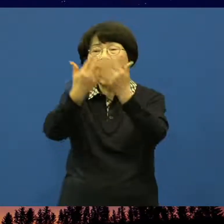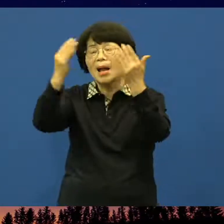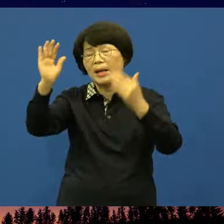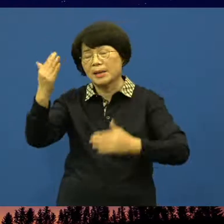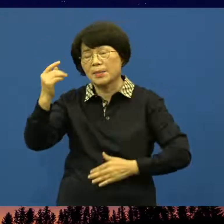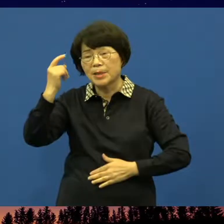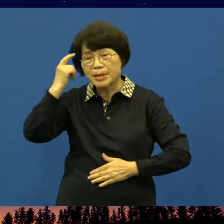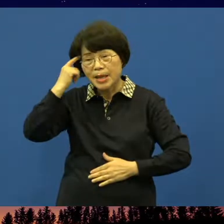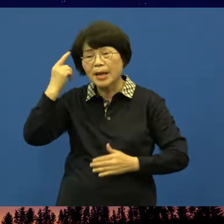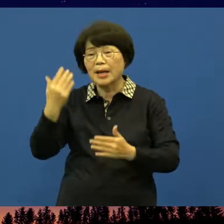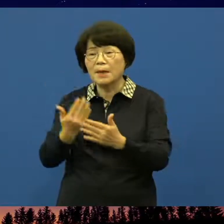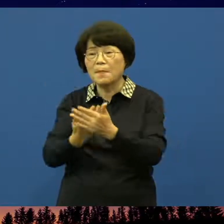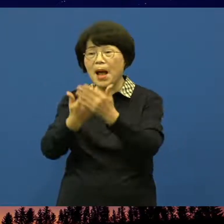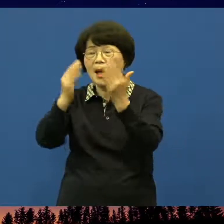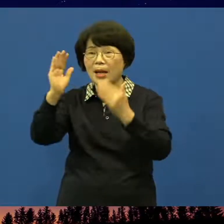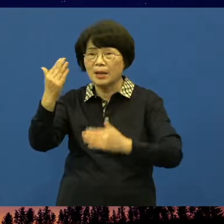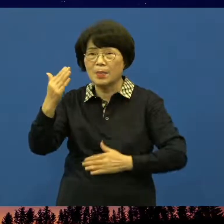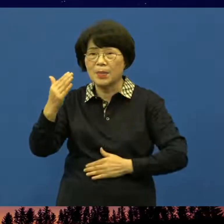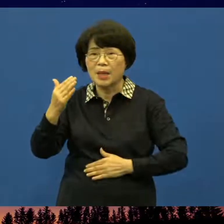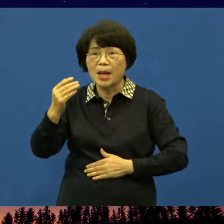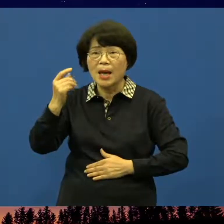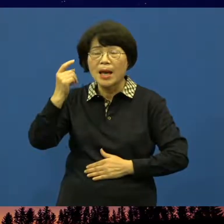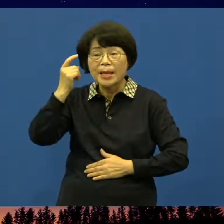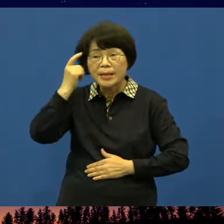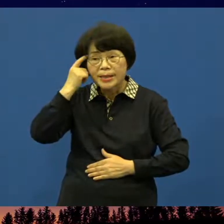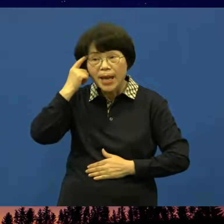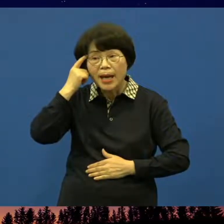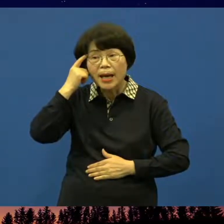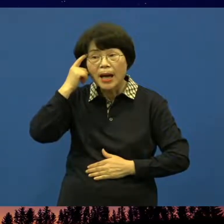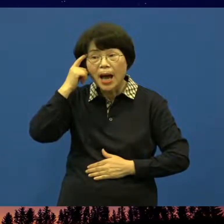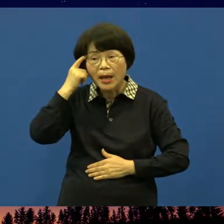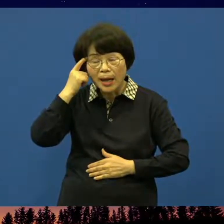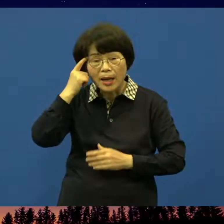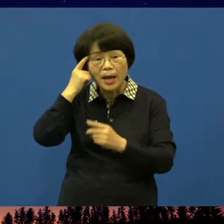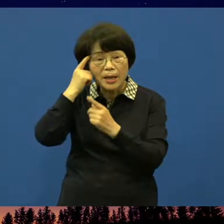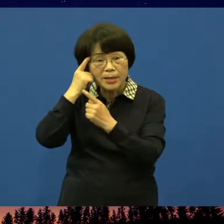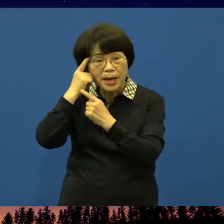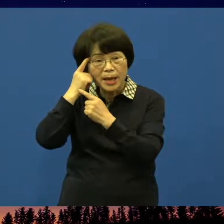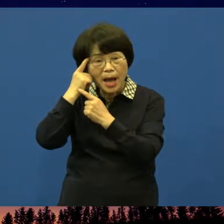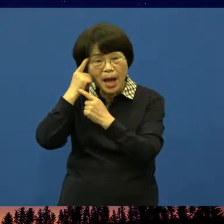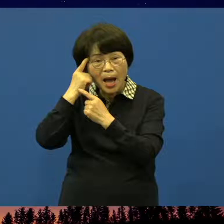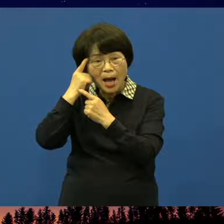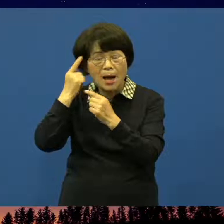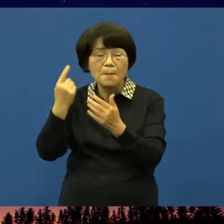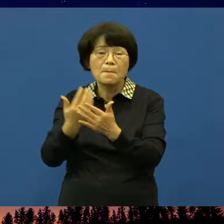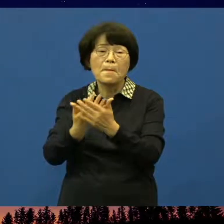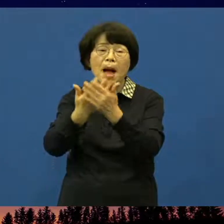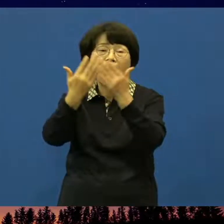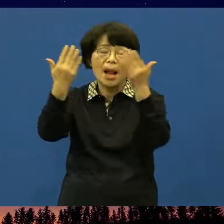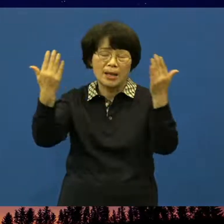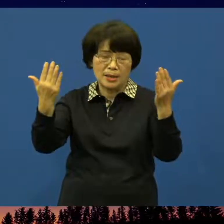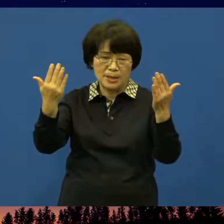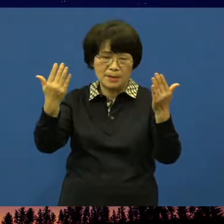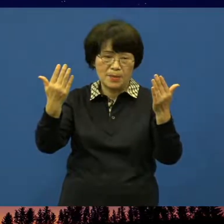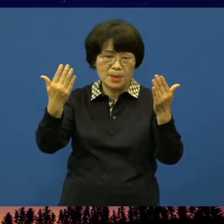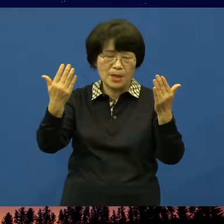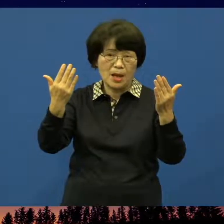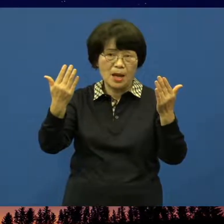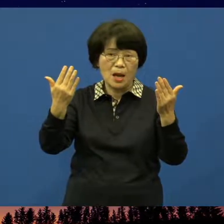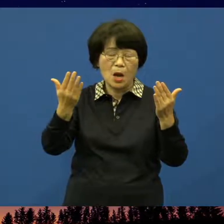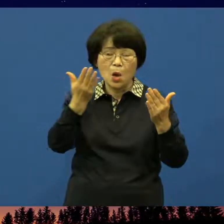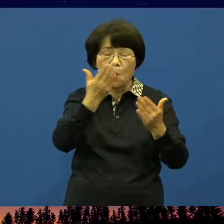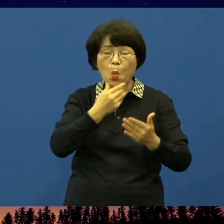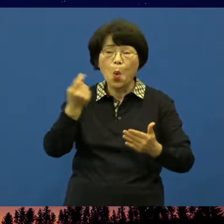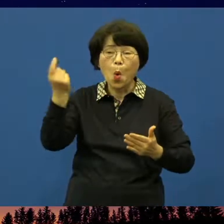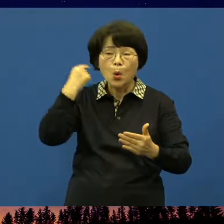생각이 밝으셔야 돼요. 그것을 생각하라. 생각하는 것들이 다 밝은 주제들이에요. 그러면 복음